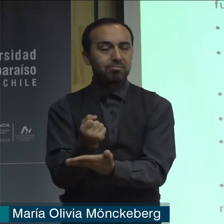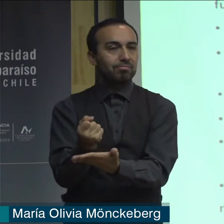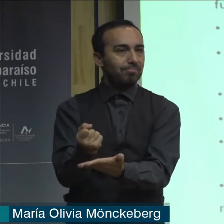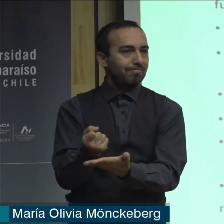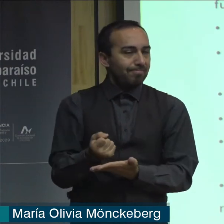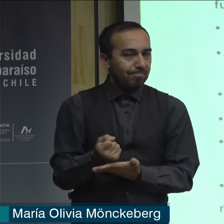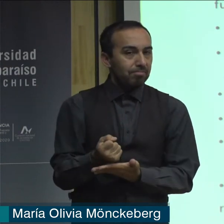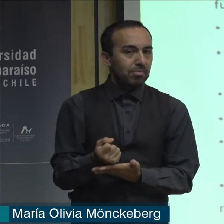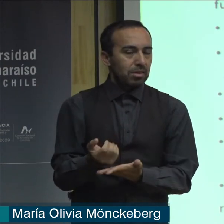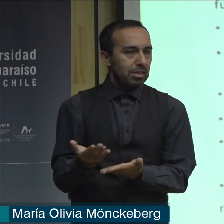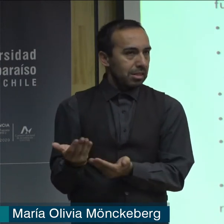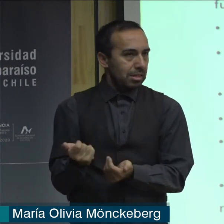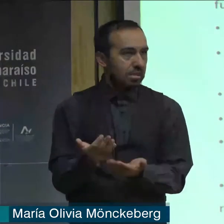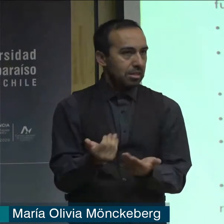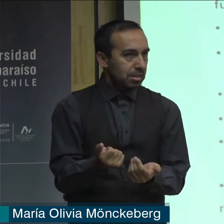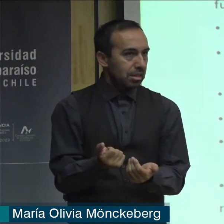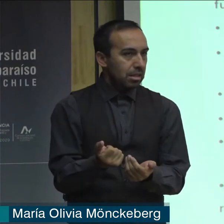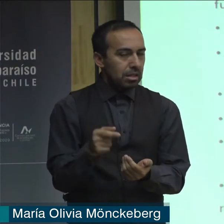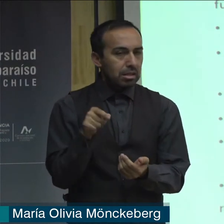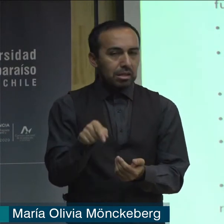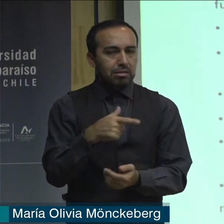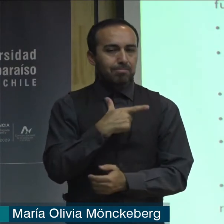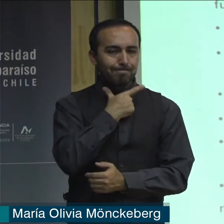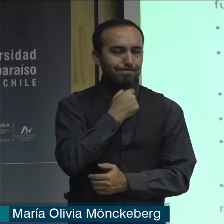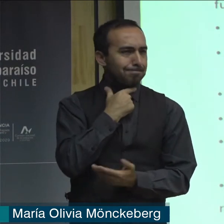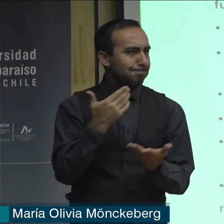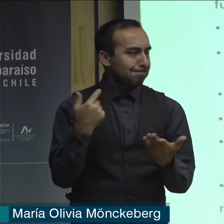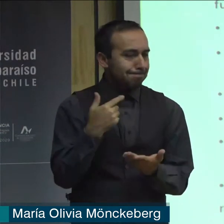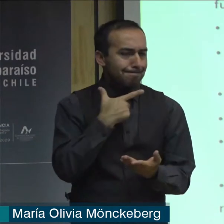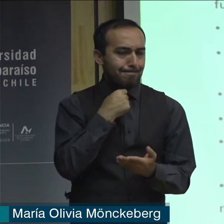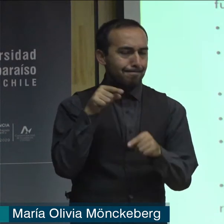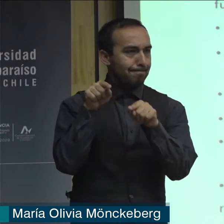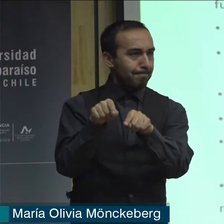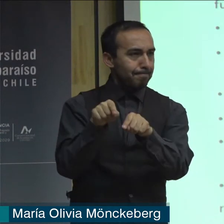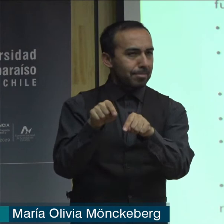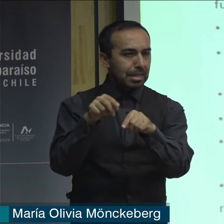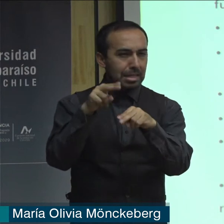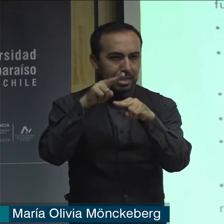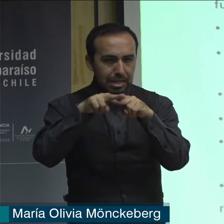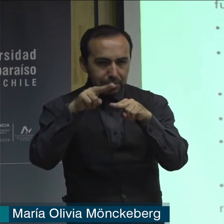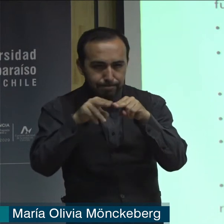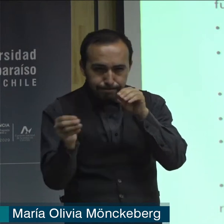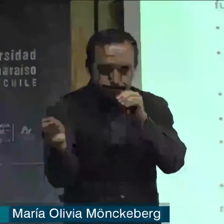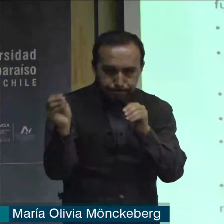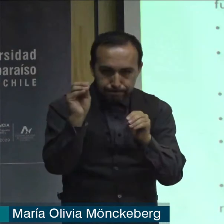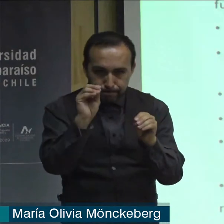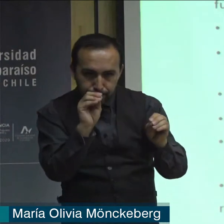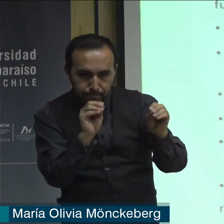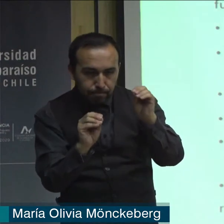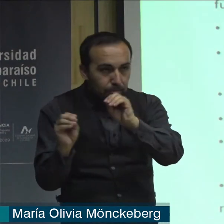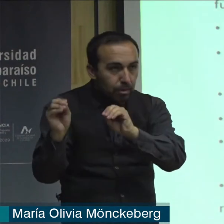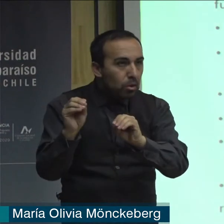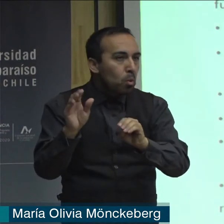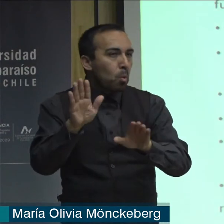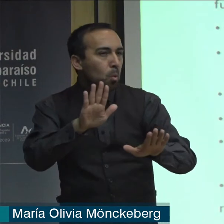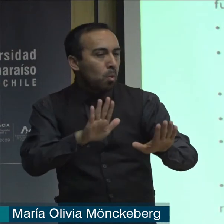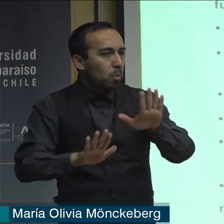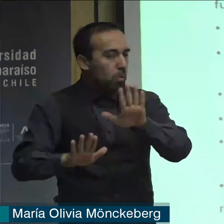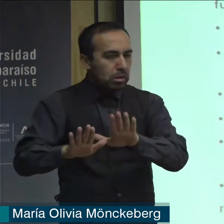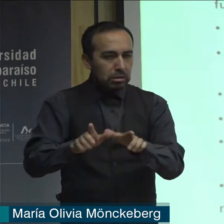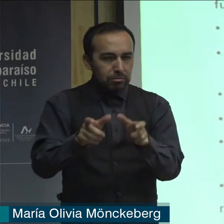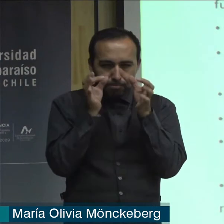hacerla en forma muy muy rigurosa entre comillas no Es cierto